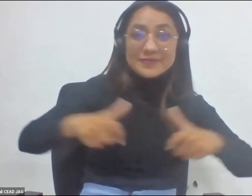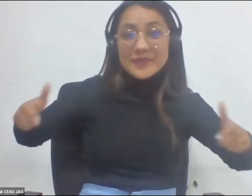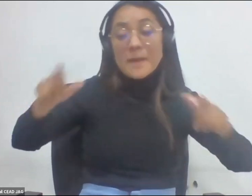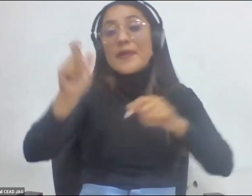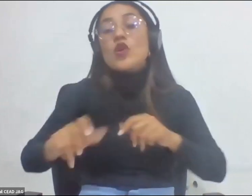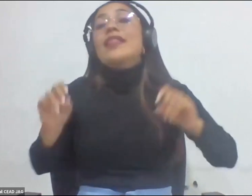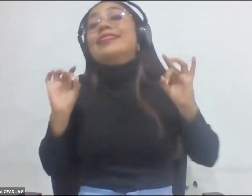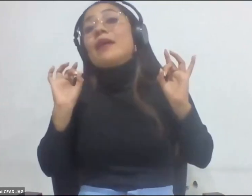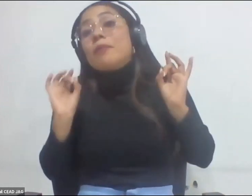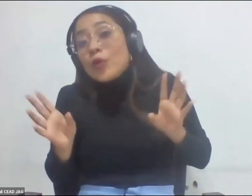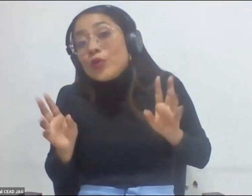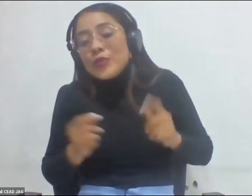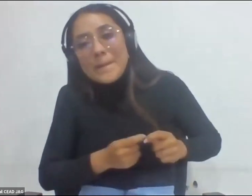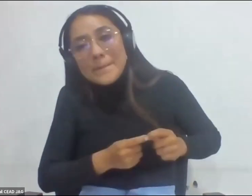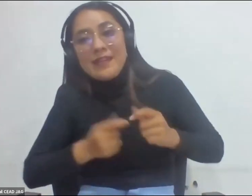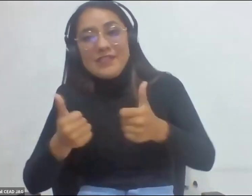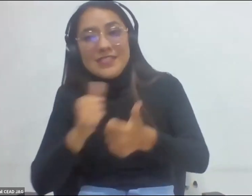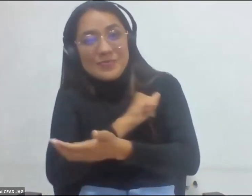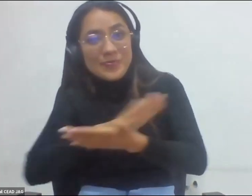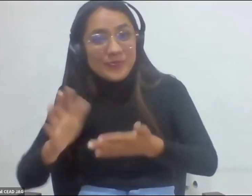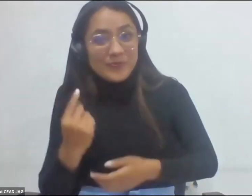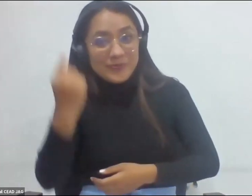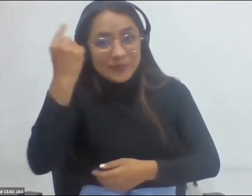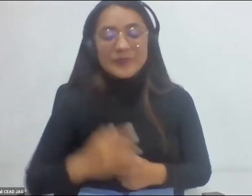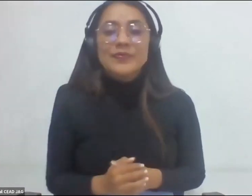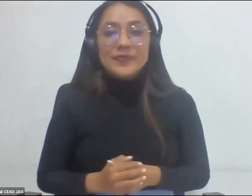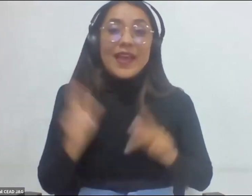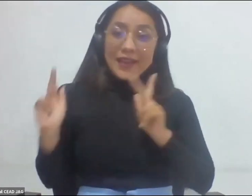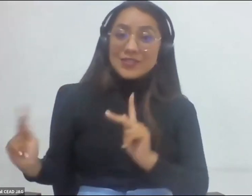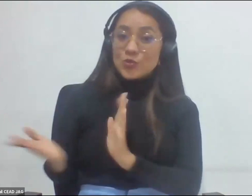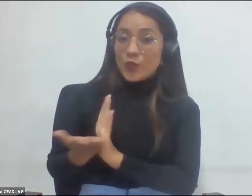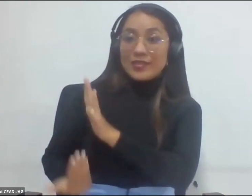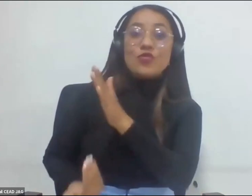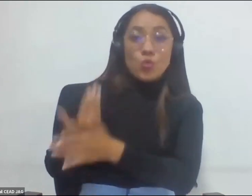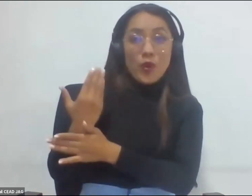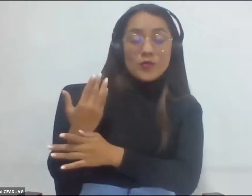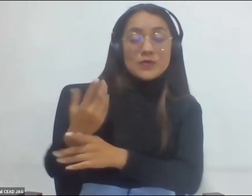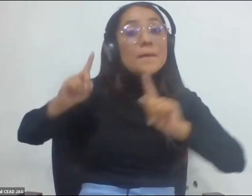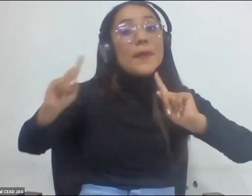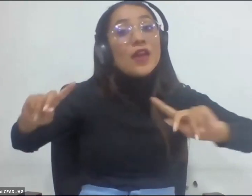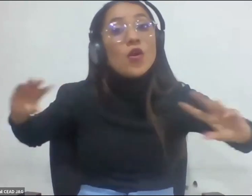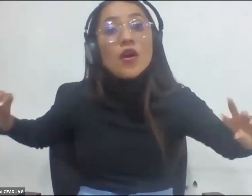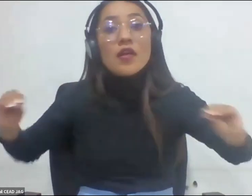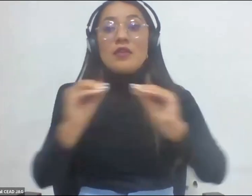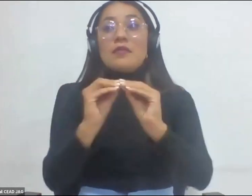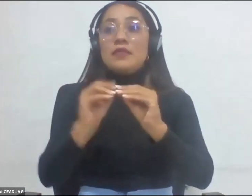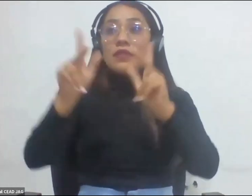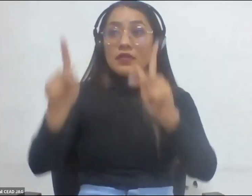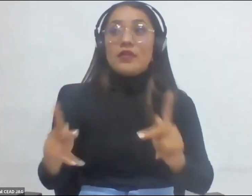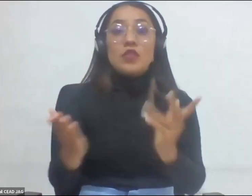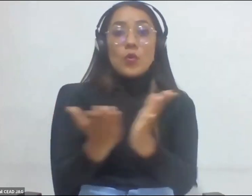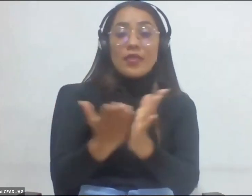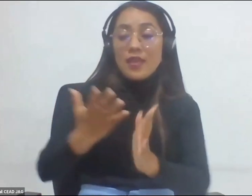la política de gratuidad para estudiantes nuevos y adicionalmente para estudiantes